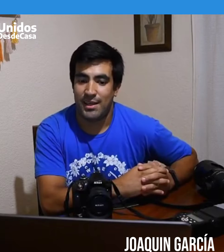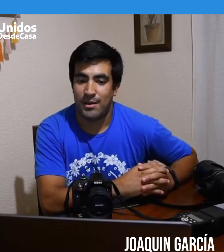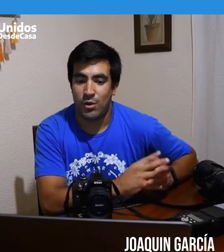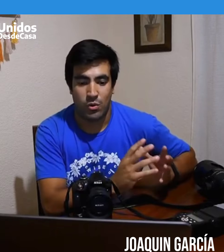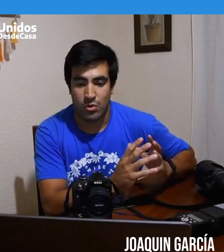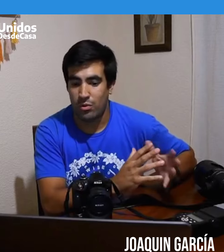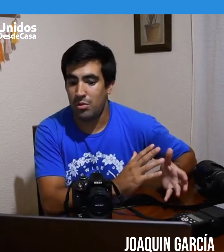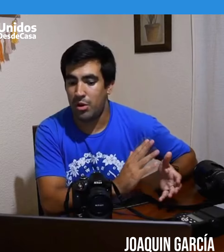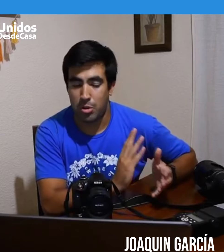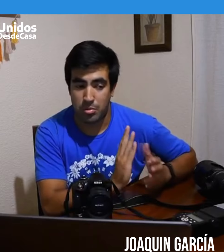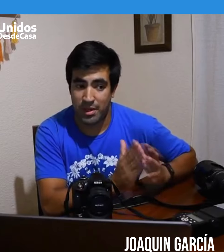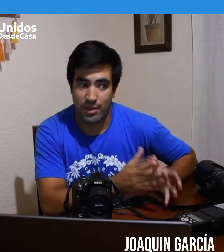o con un objeto